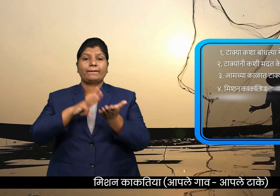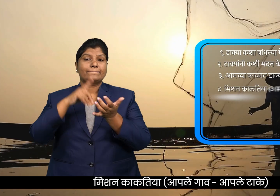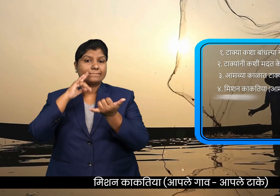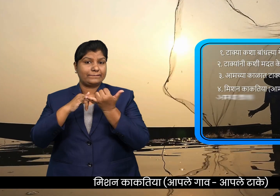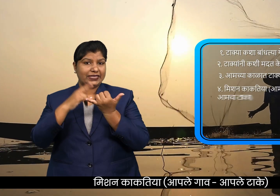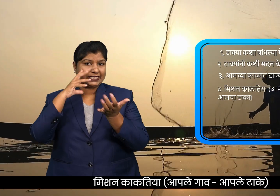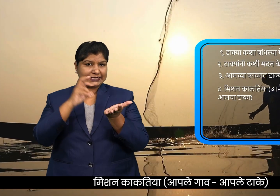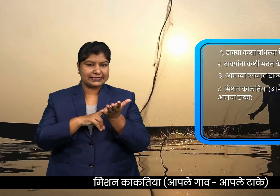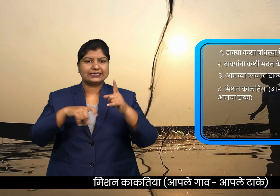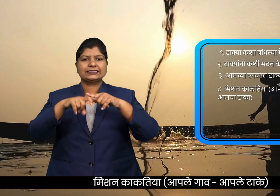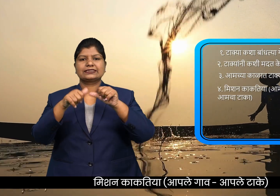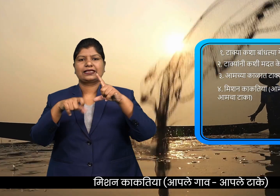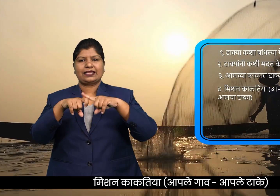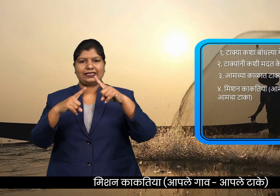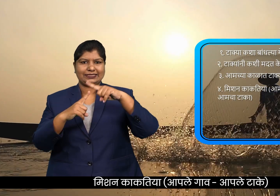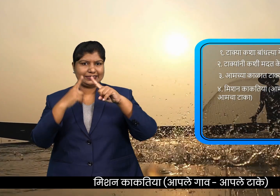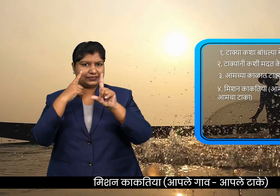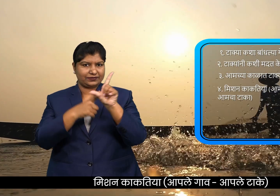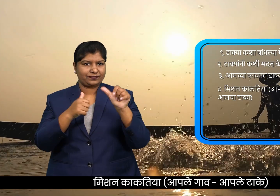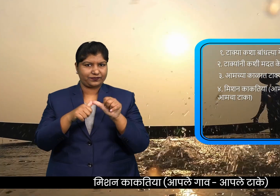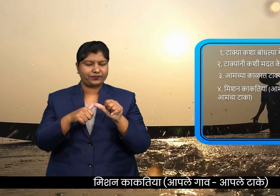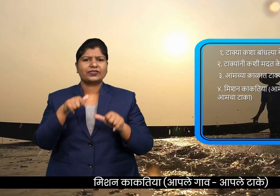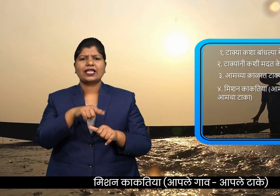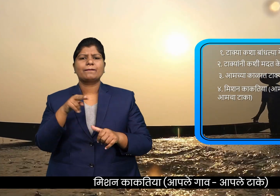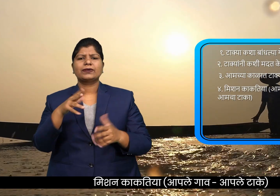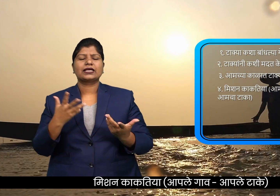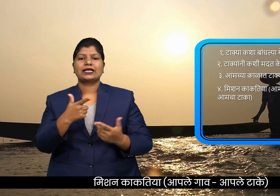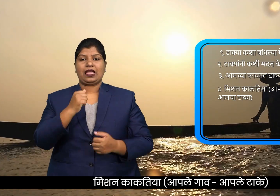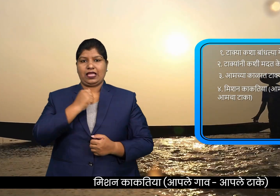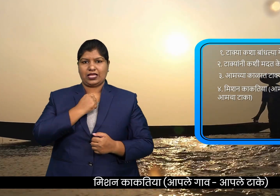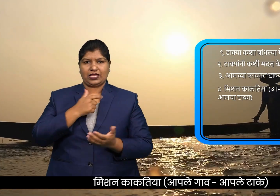मिशन काकतीया, आपले गाव आपले टोके.